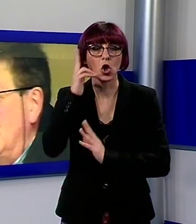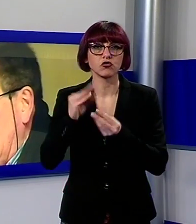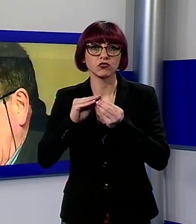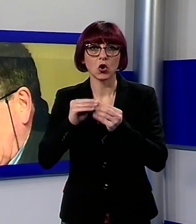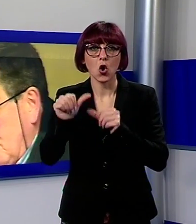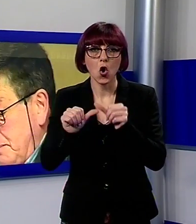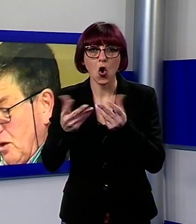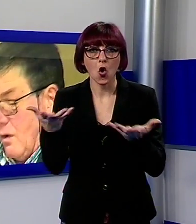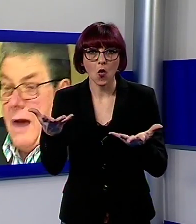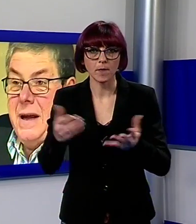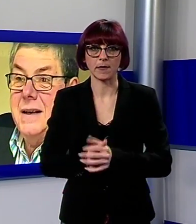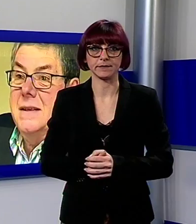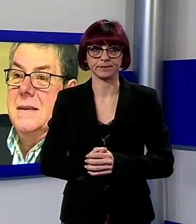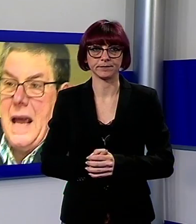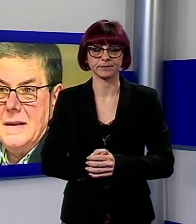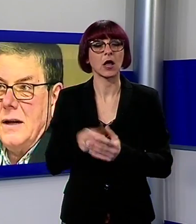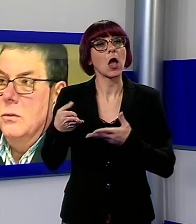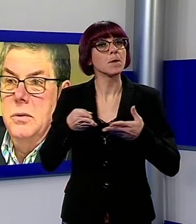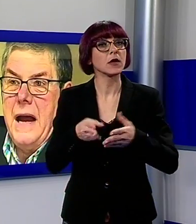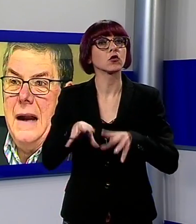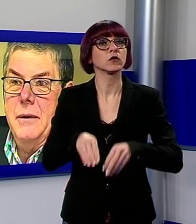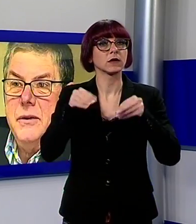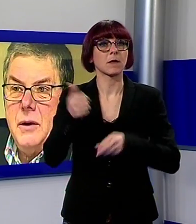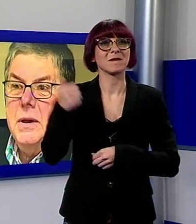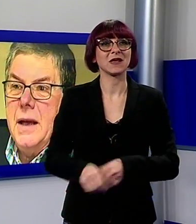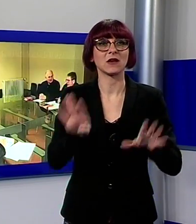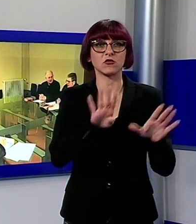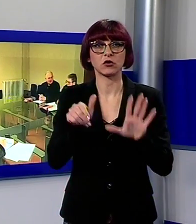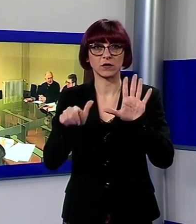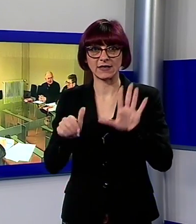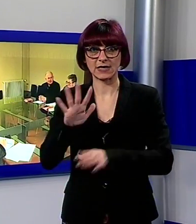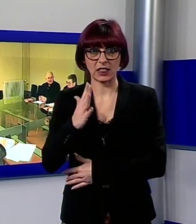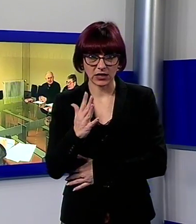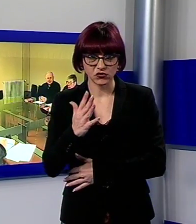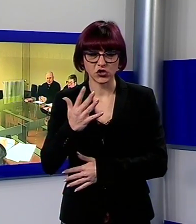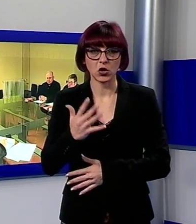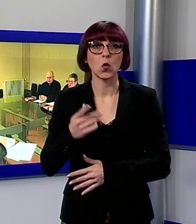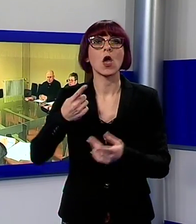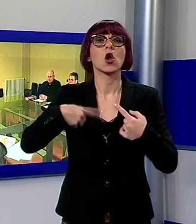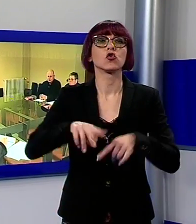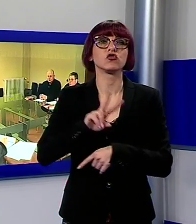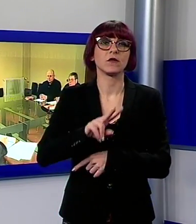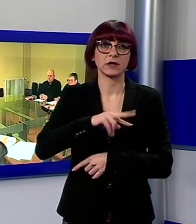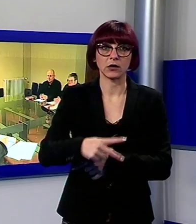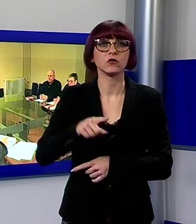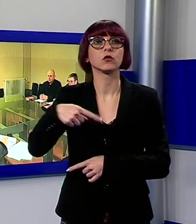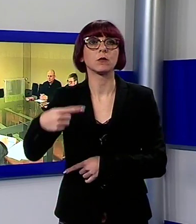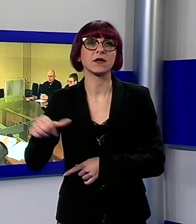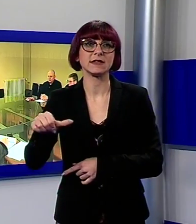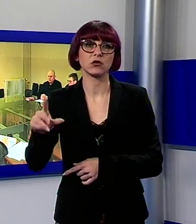Vaticano II nel 1965 e successivamente nel Sinodo diocesano nel 96, anche dalla diocesi